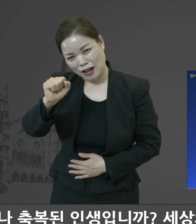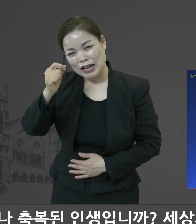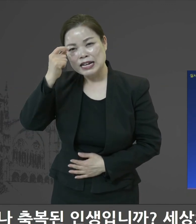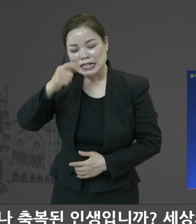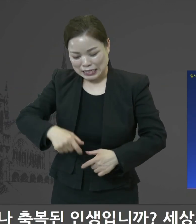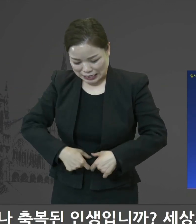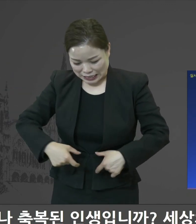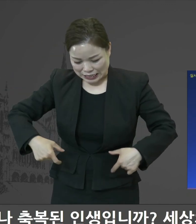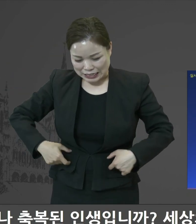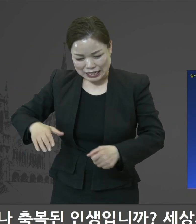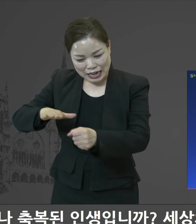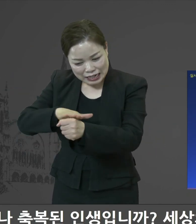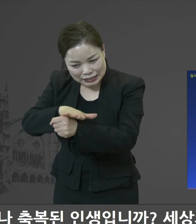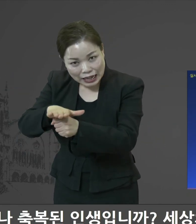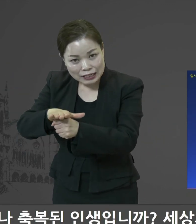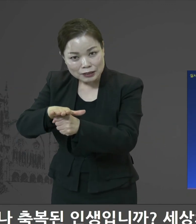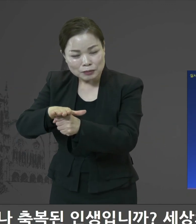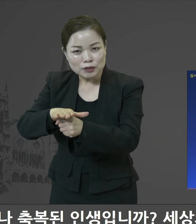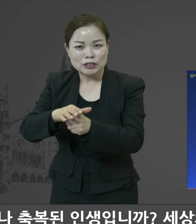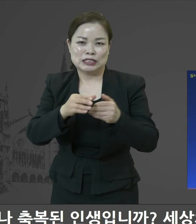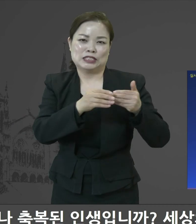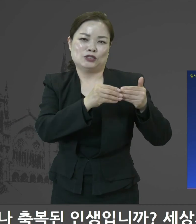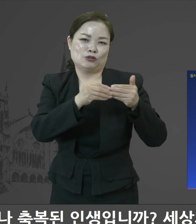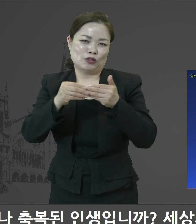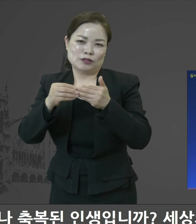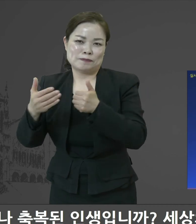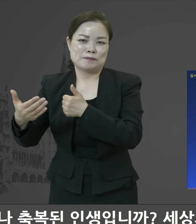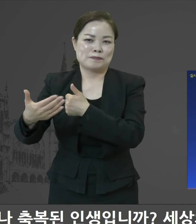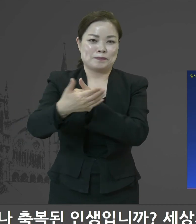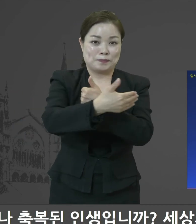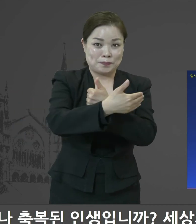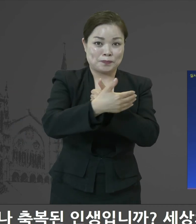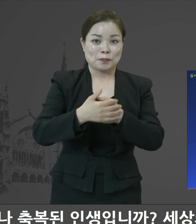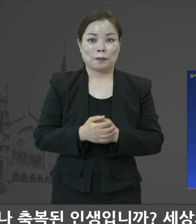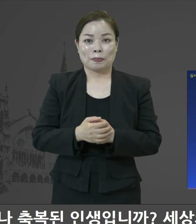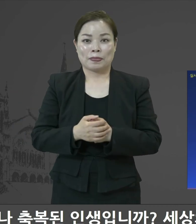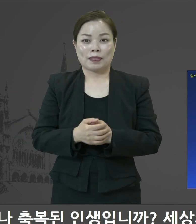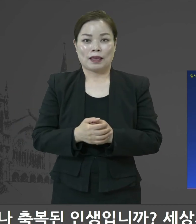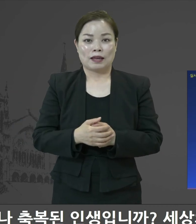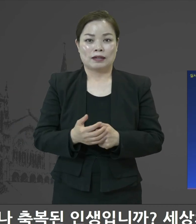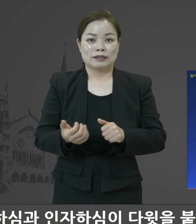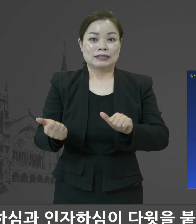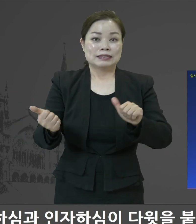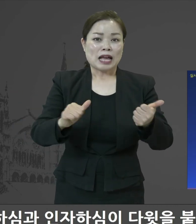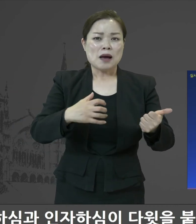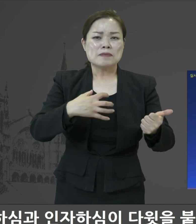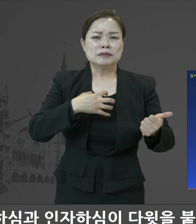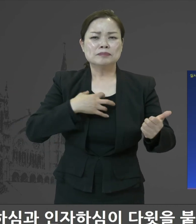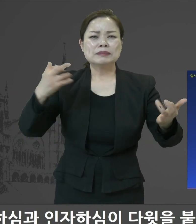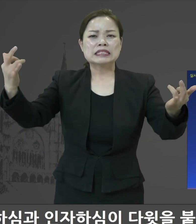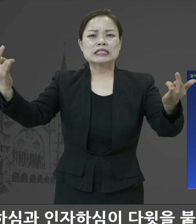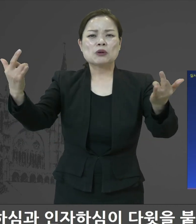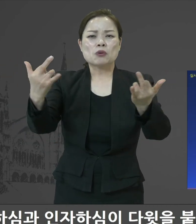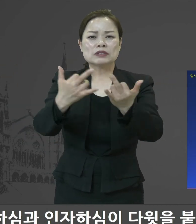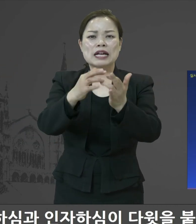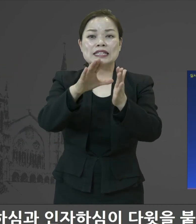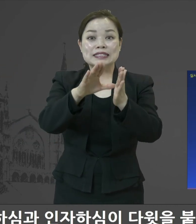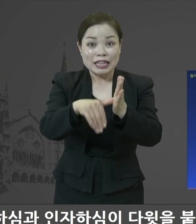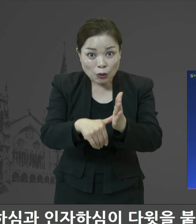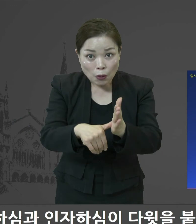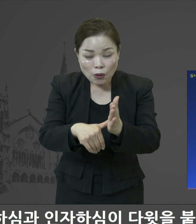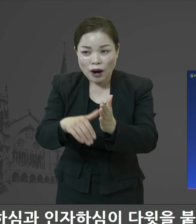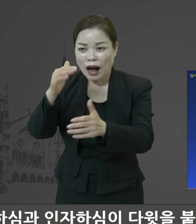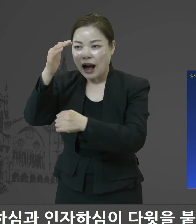인자하심이 다윗을 붙들어 줍니다. 4절에 사망의 음침한 골짜기에 있을 때도